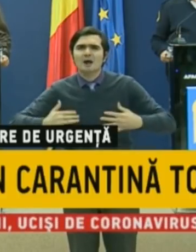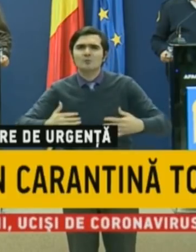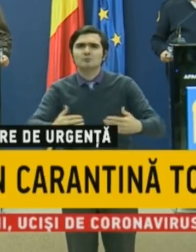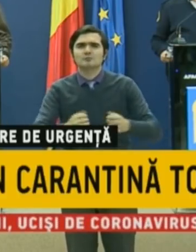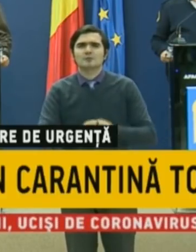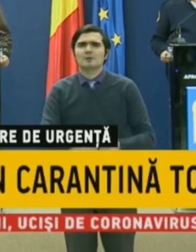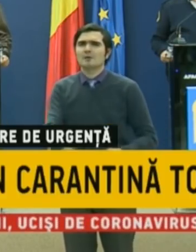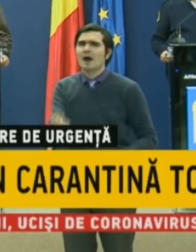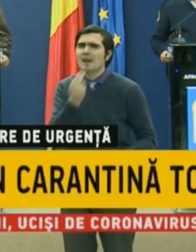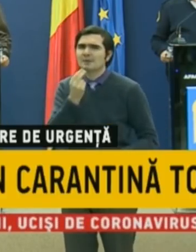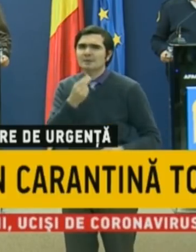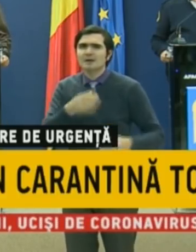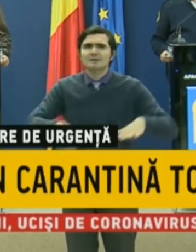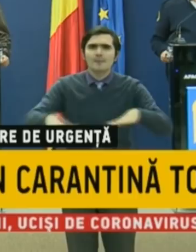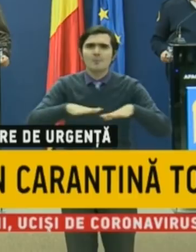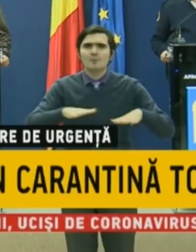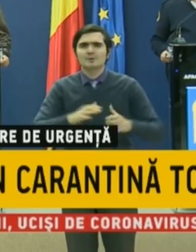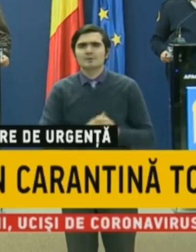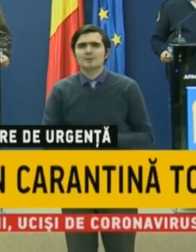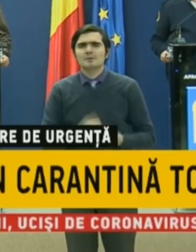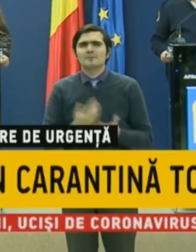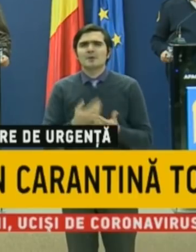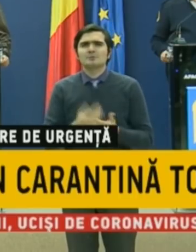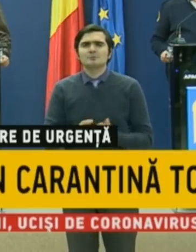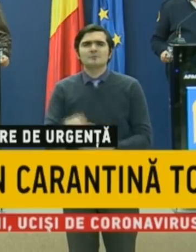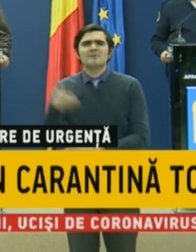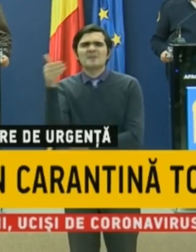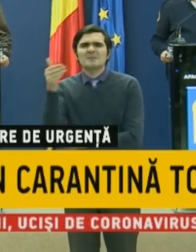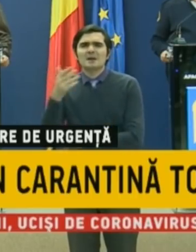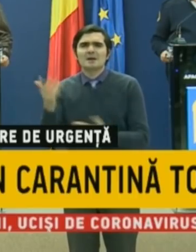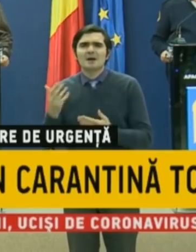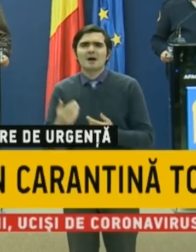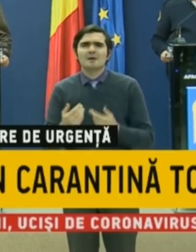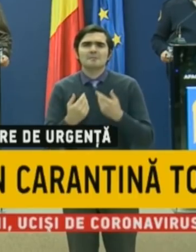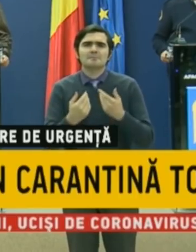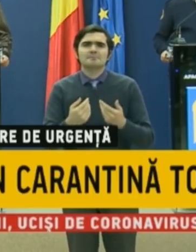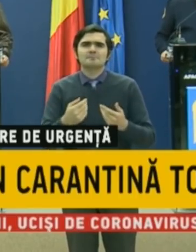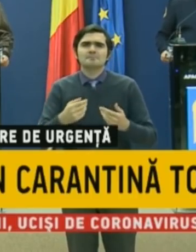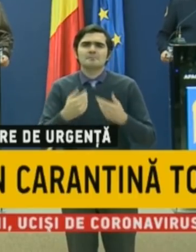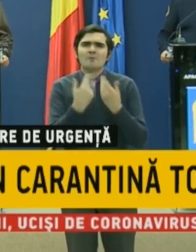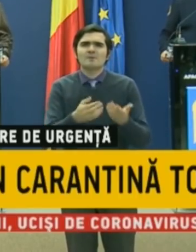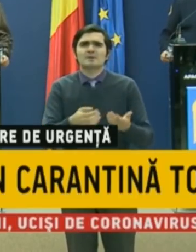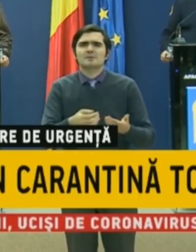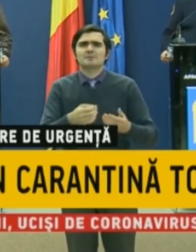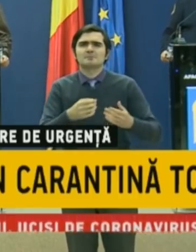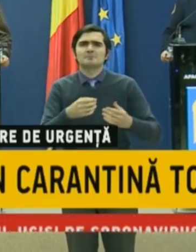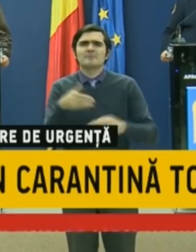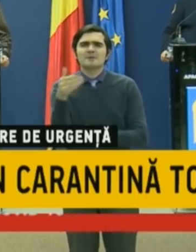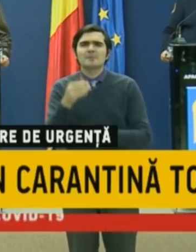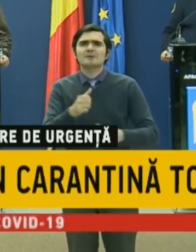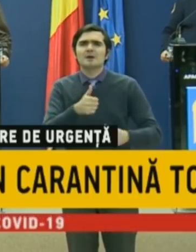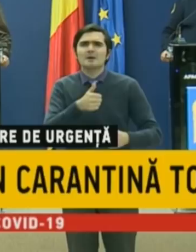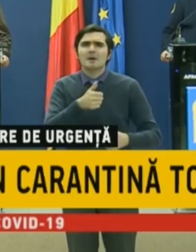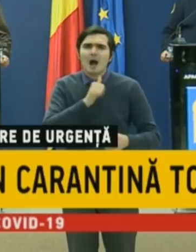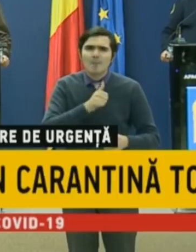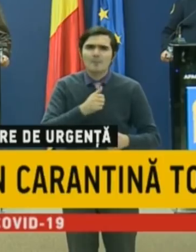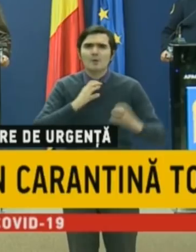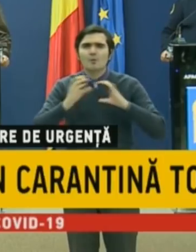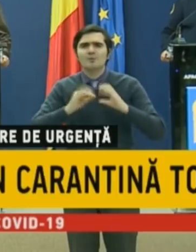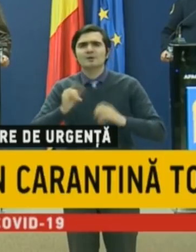agricultură, alimentație publică pentru furnizorii de apă, de comunicații și pentru transport.